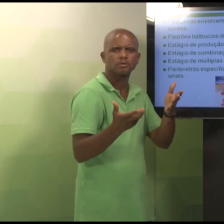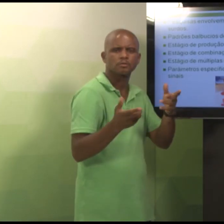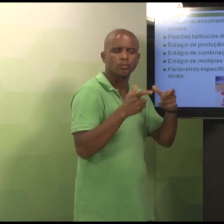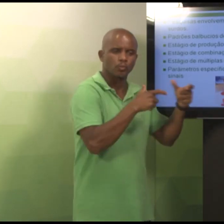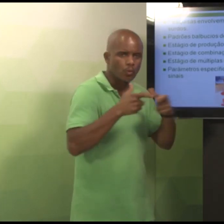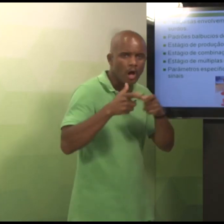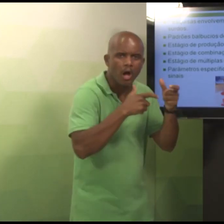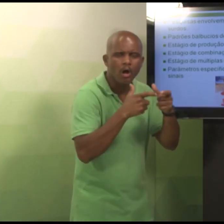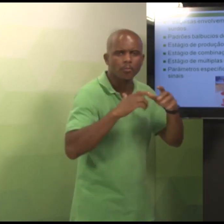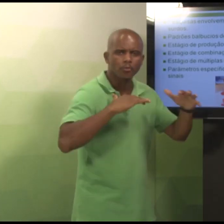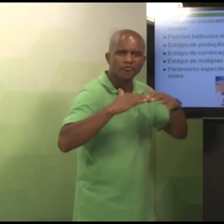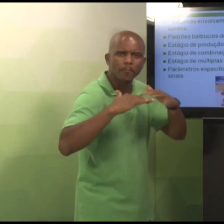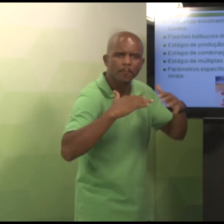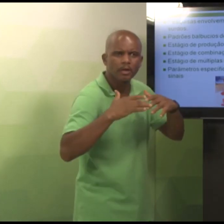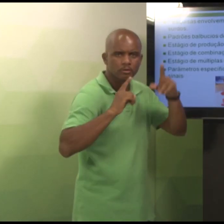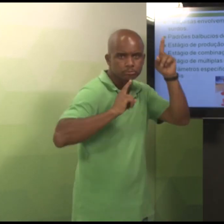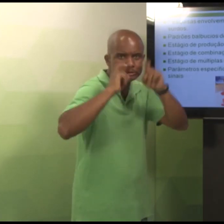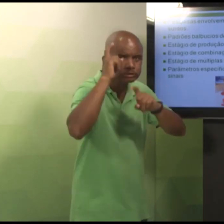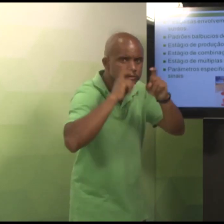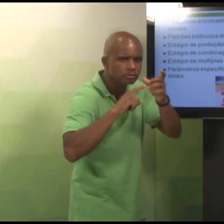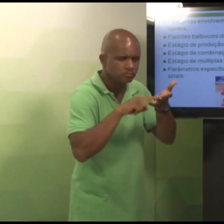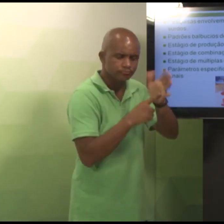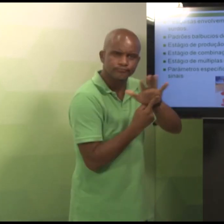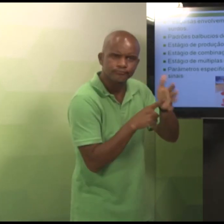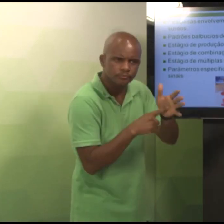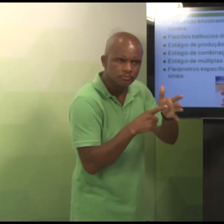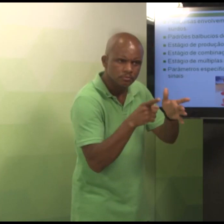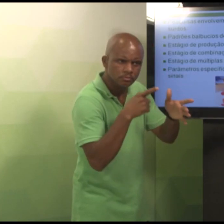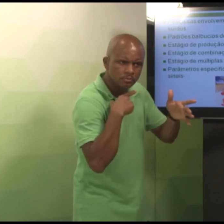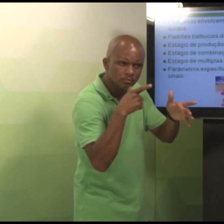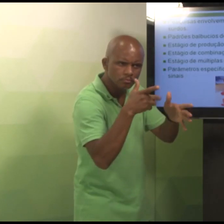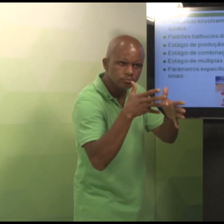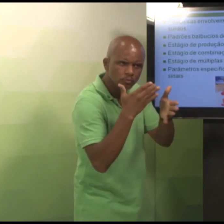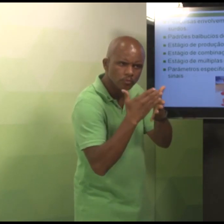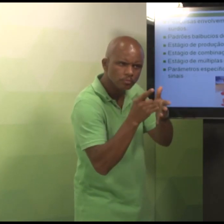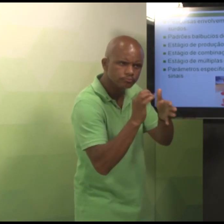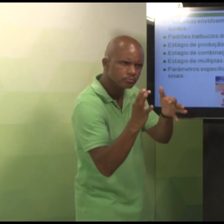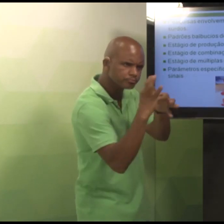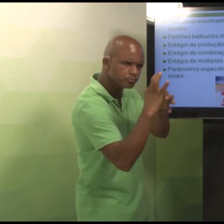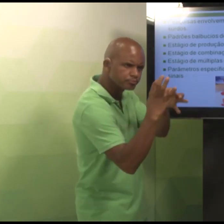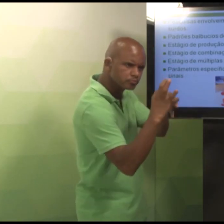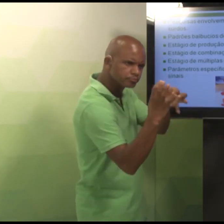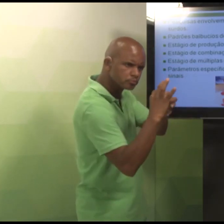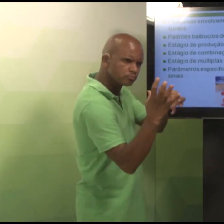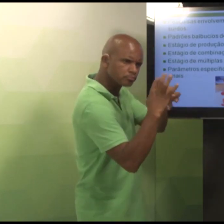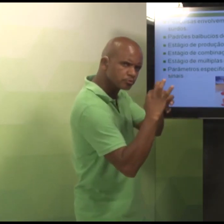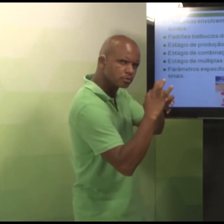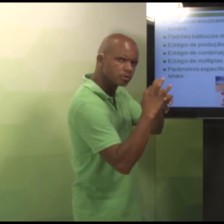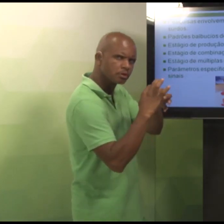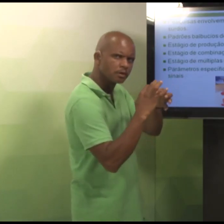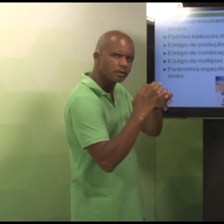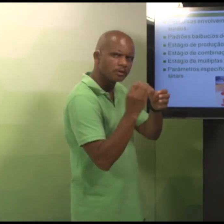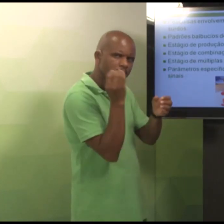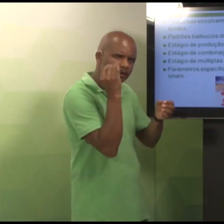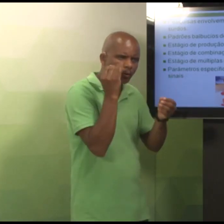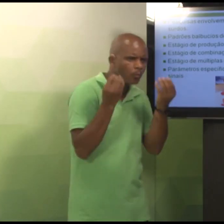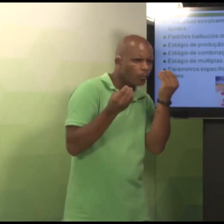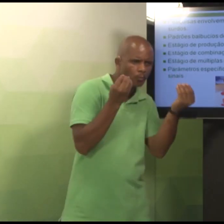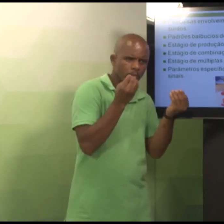vinculado ao processo fonológico? Por exemplo, aos parâmetros, as configurações de mãos, movimentos, ponto